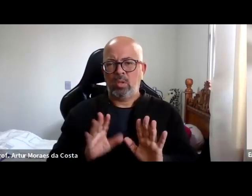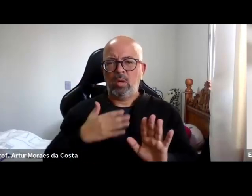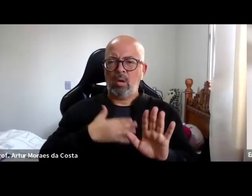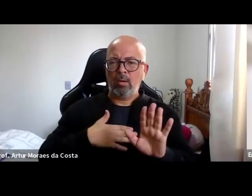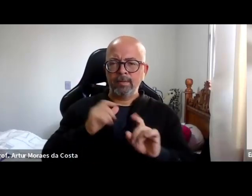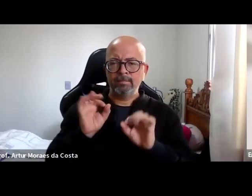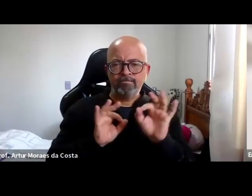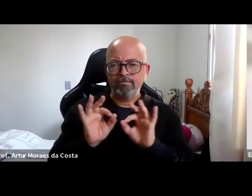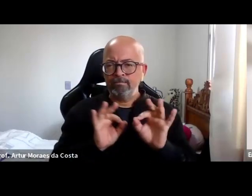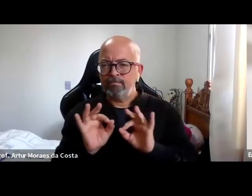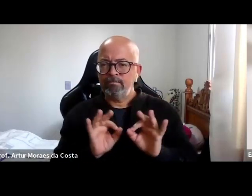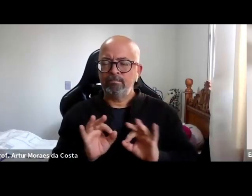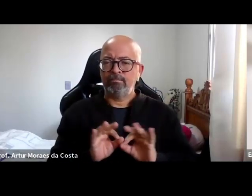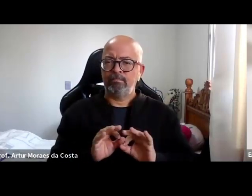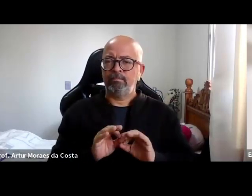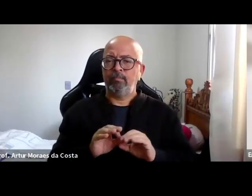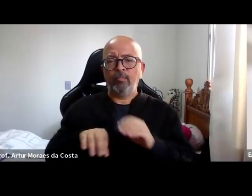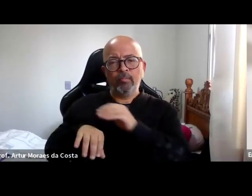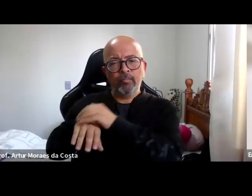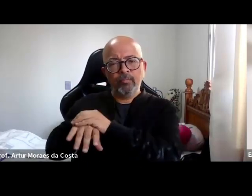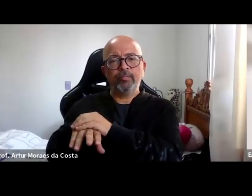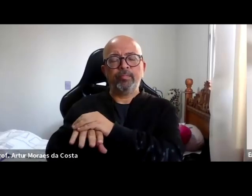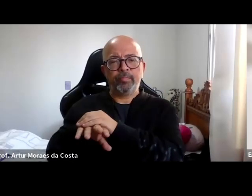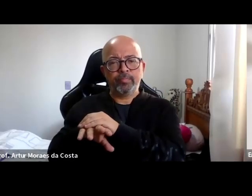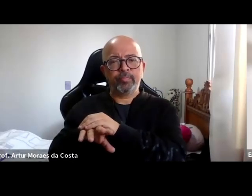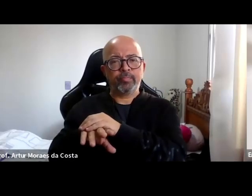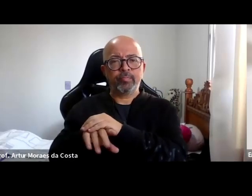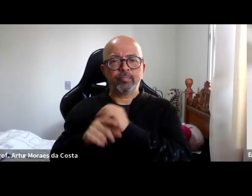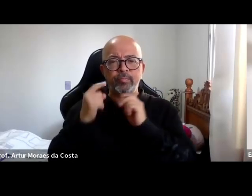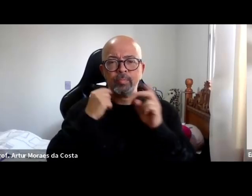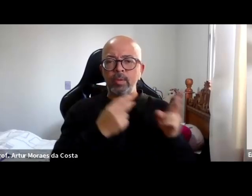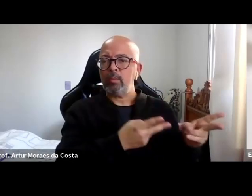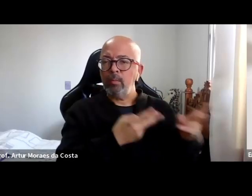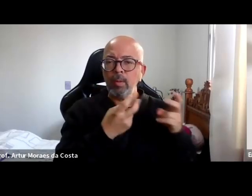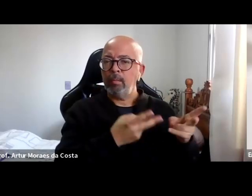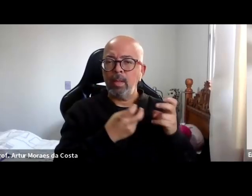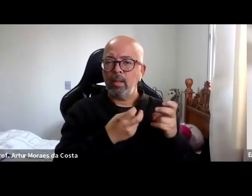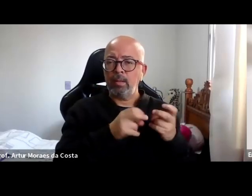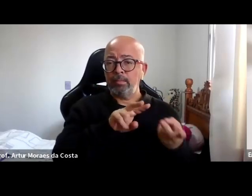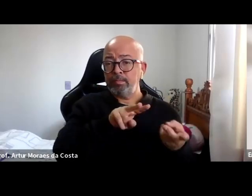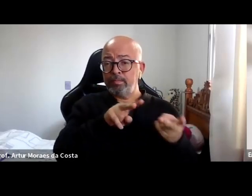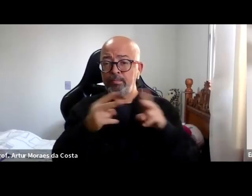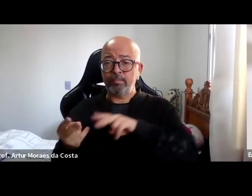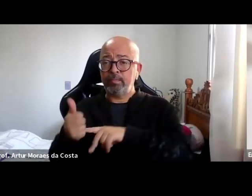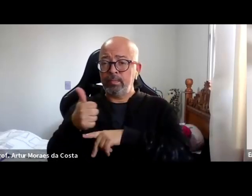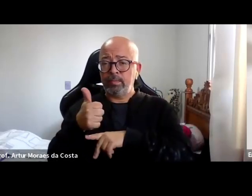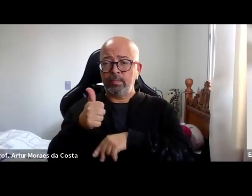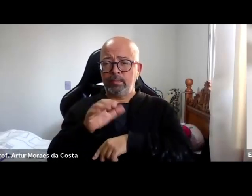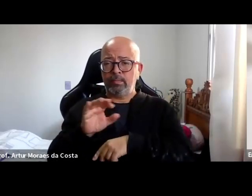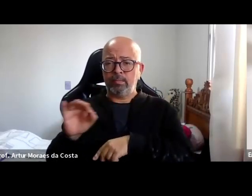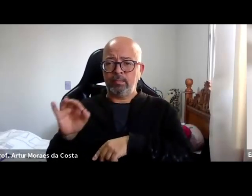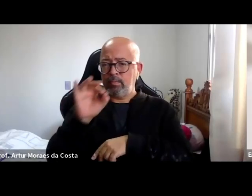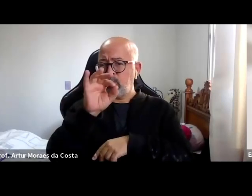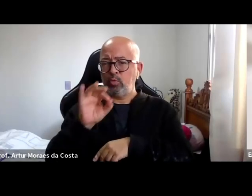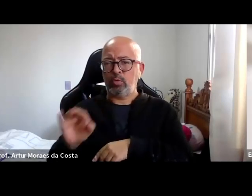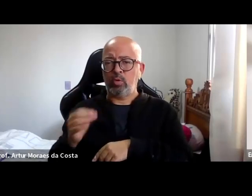100% de la información que le llega a una persona que puede ver y que puede oír ya que eh